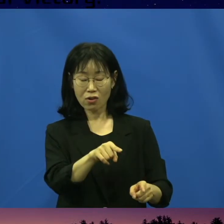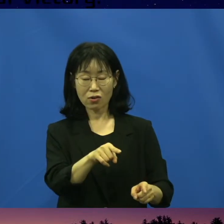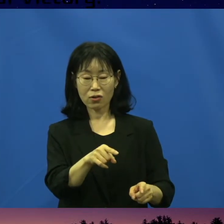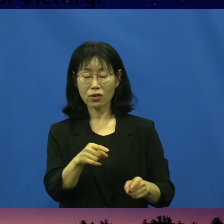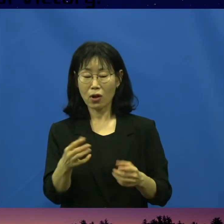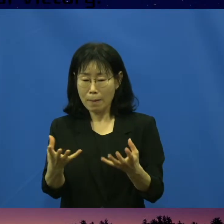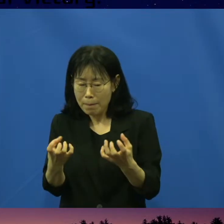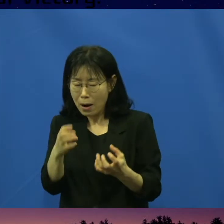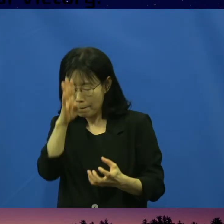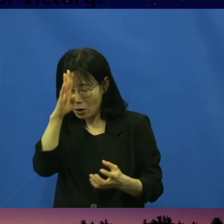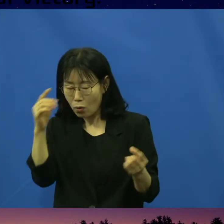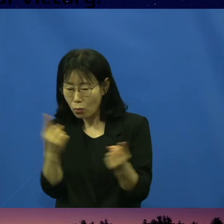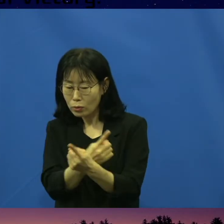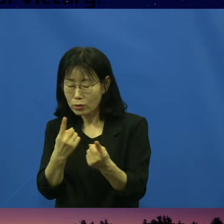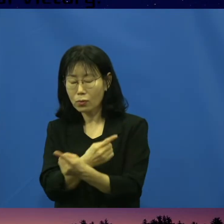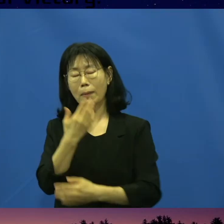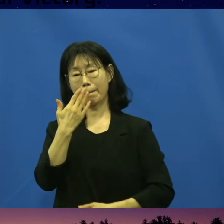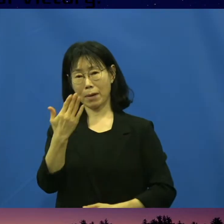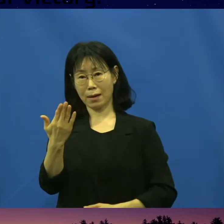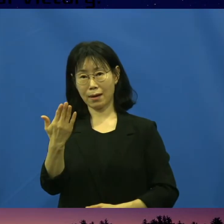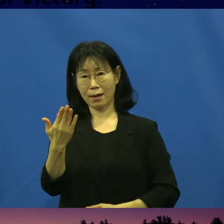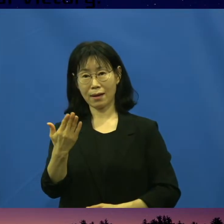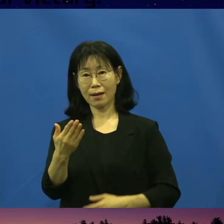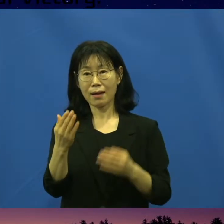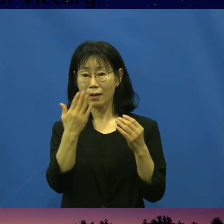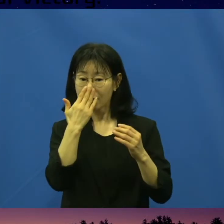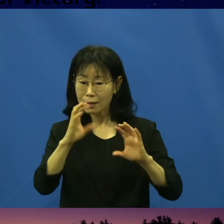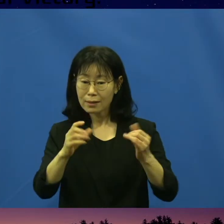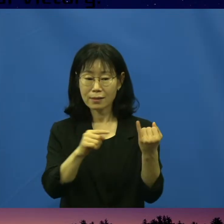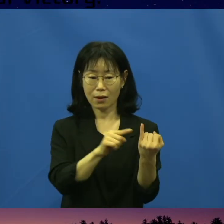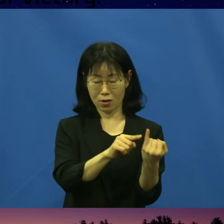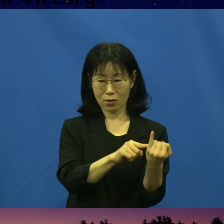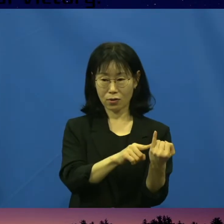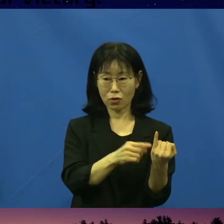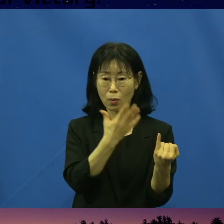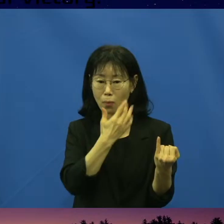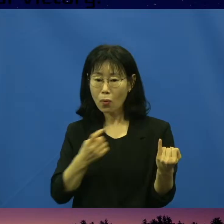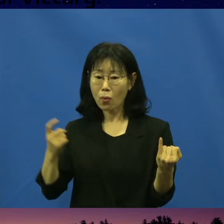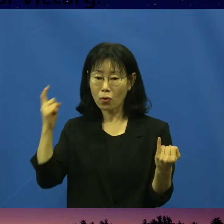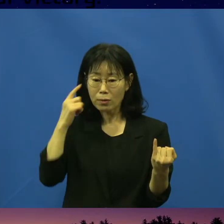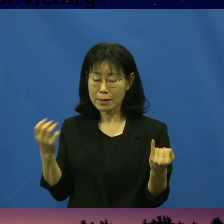본문을 보면 이 소녀는 복음만 가지고 있는 게 아니라 믿음도 가지고 있어요.